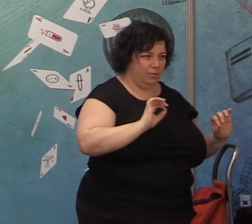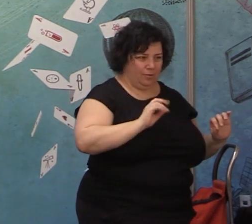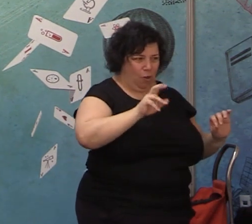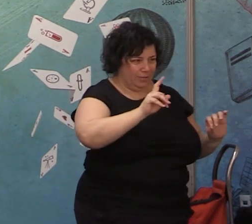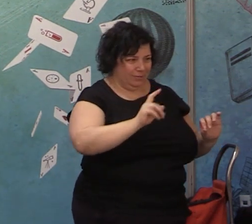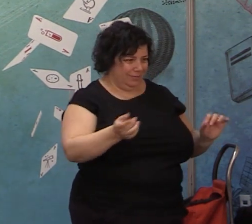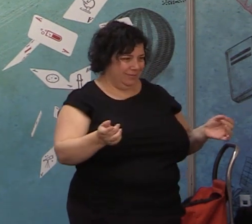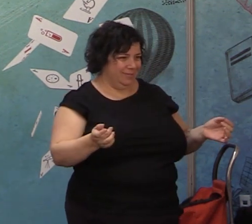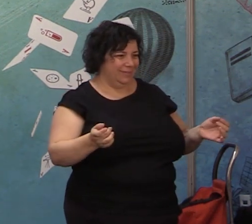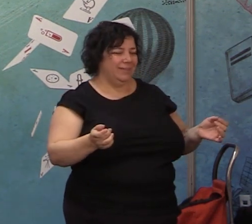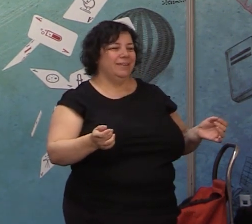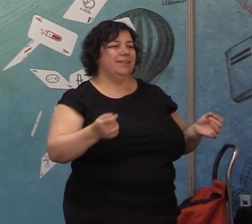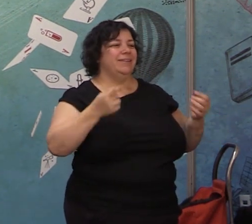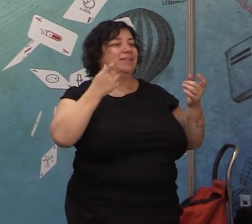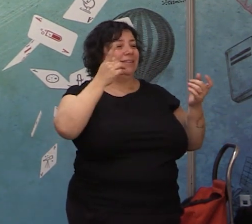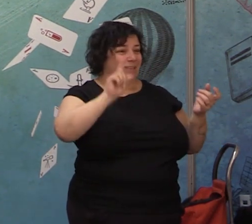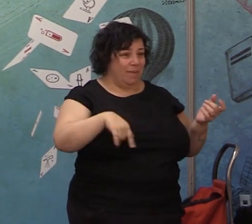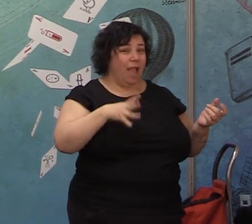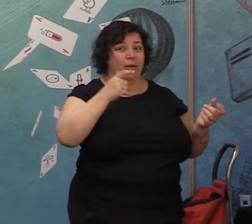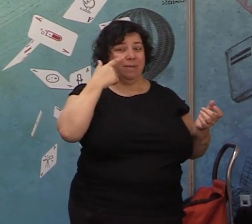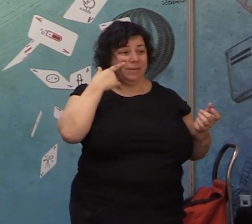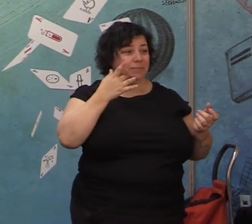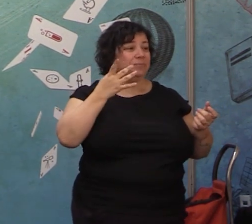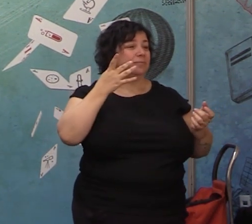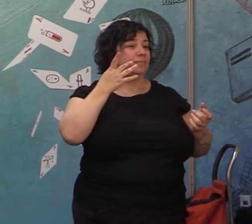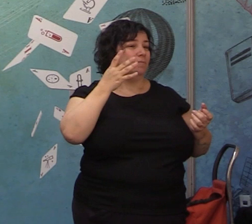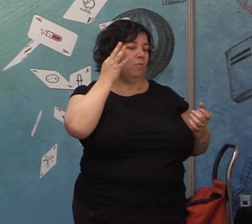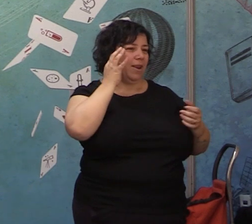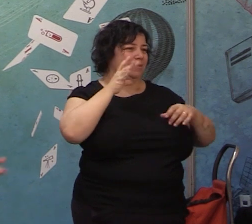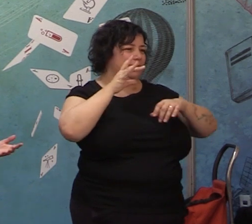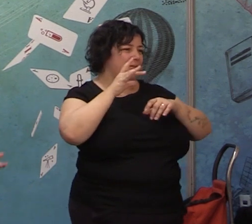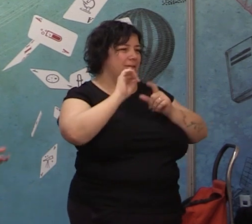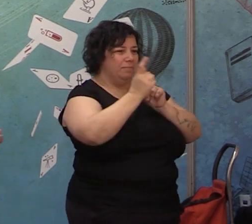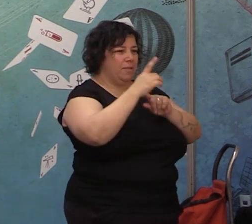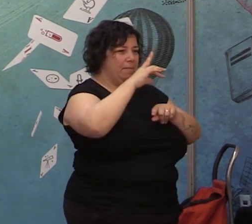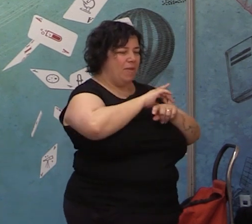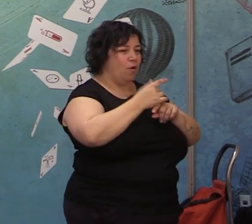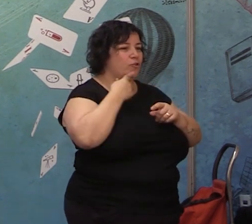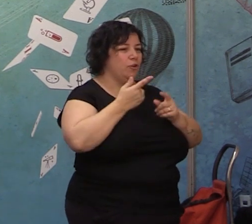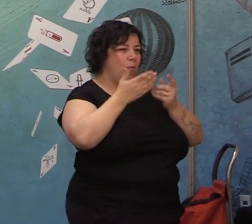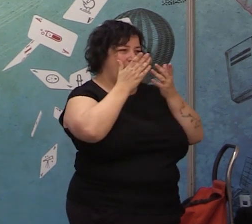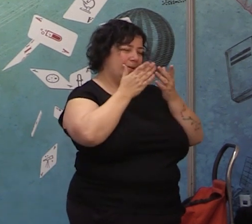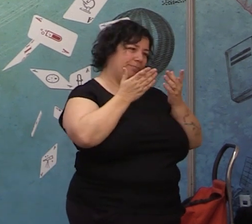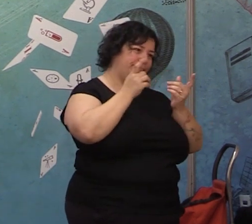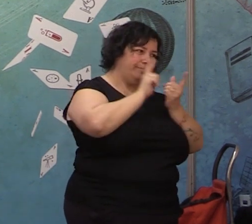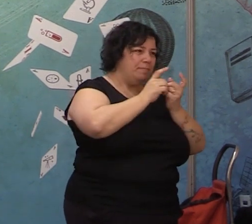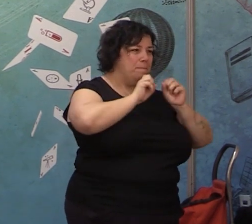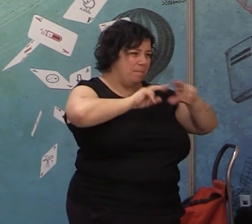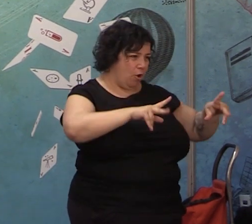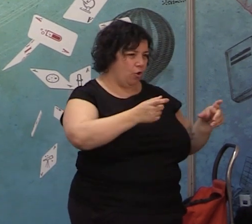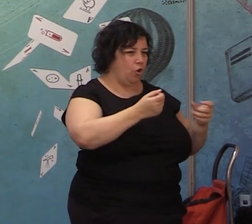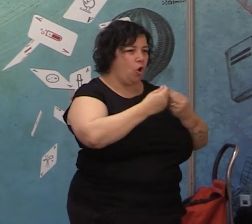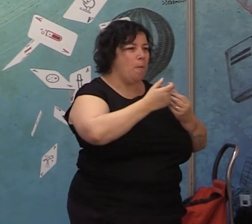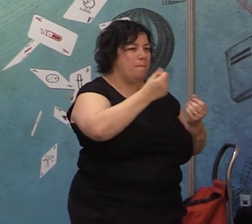¿Qué pasa también? Que ahora veréis por qué a las mujeres, los médicos, las tratamos peor, tanto